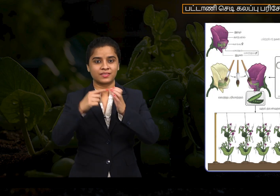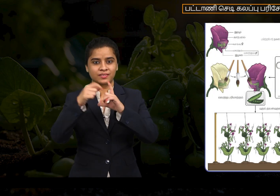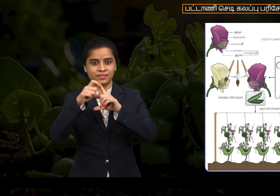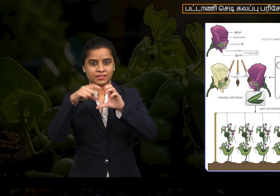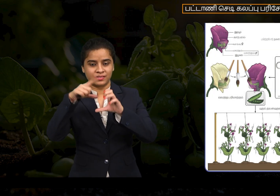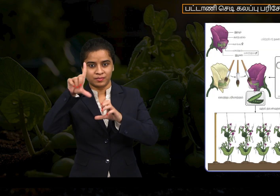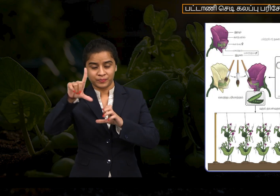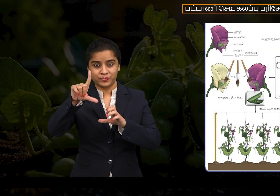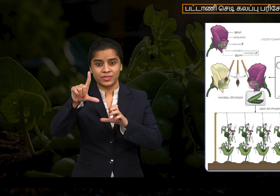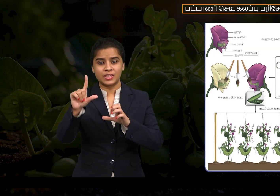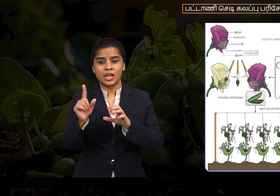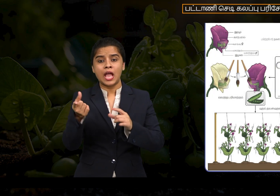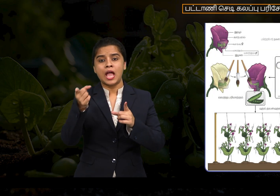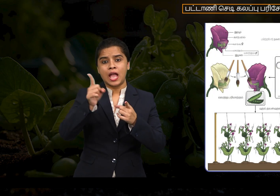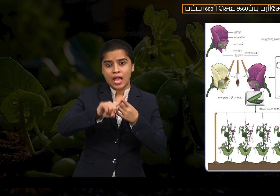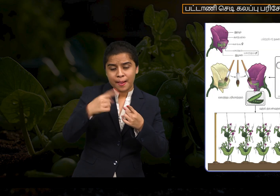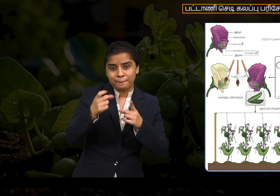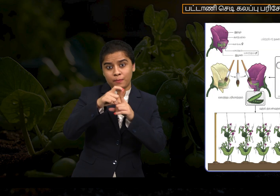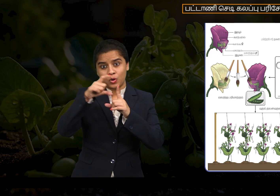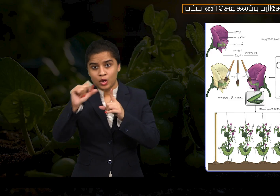மெண்டல் பட்டாணி செடிகளில்